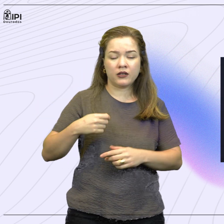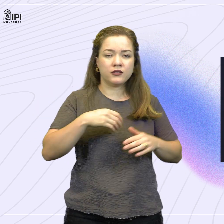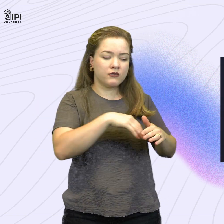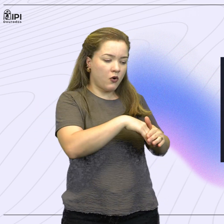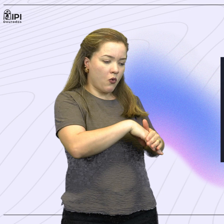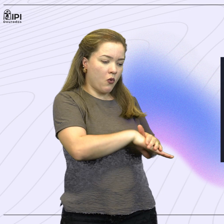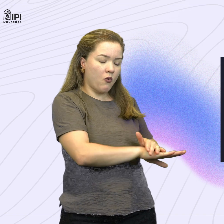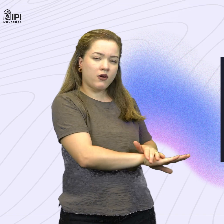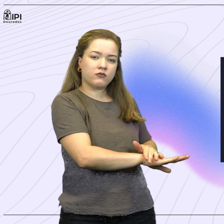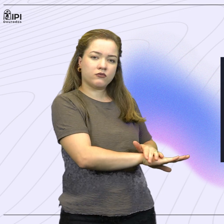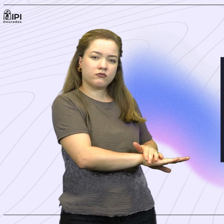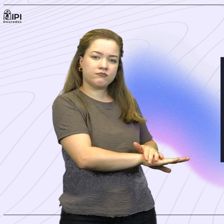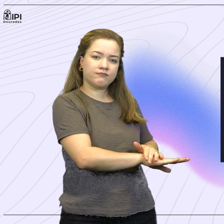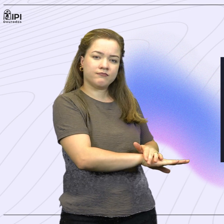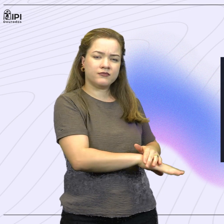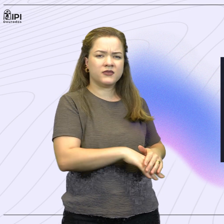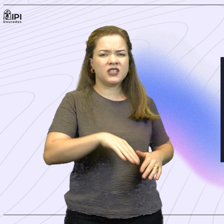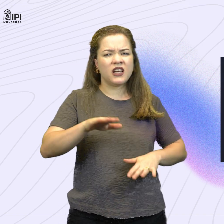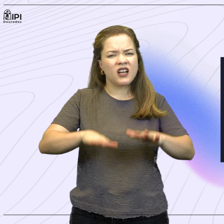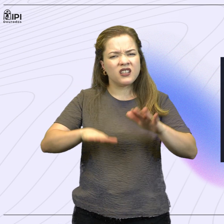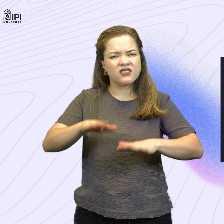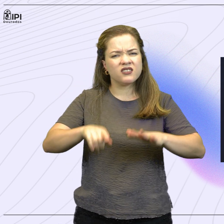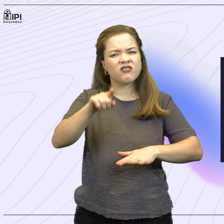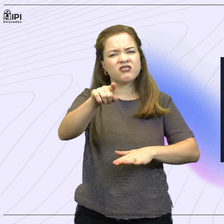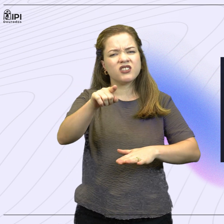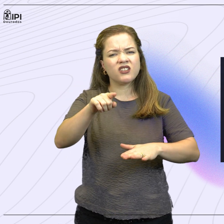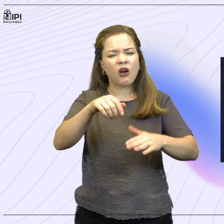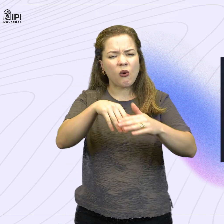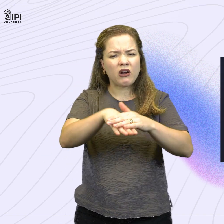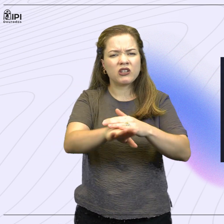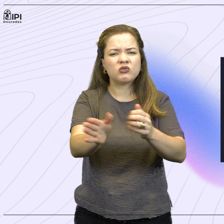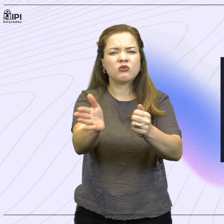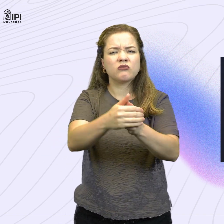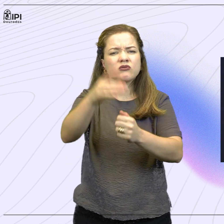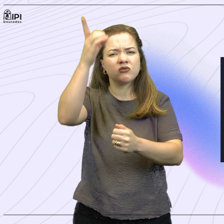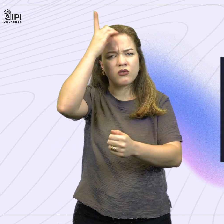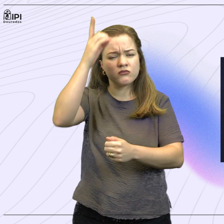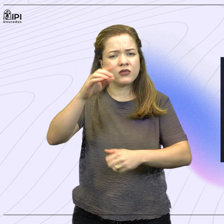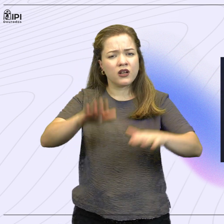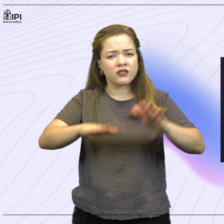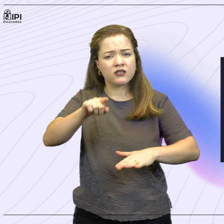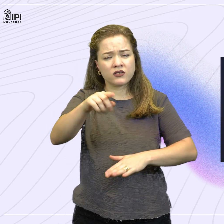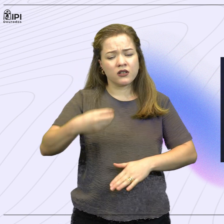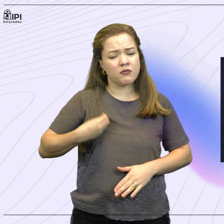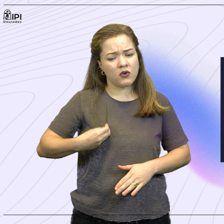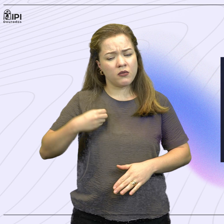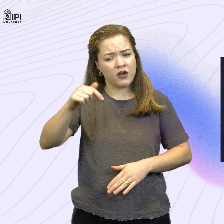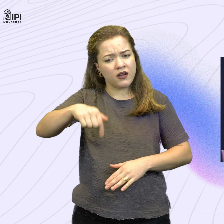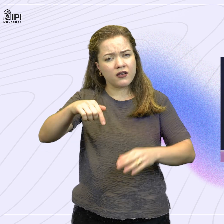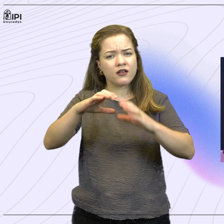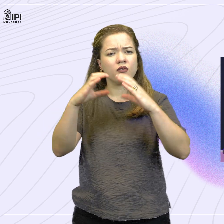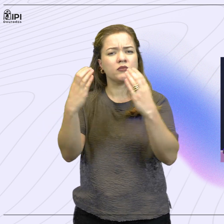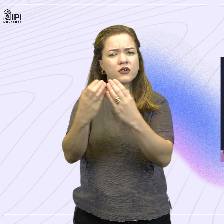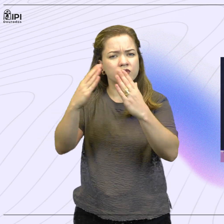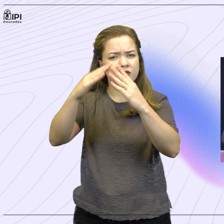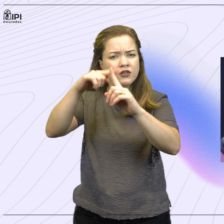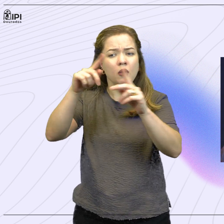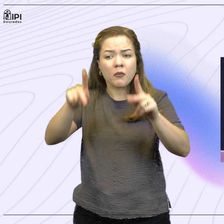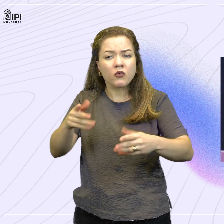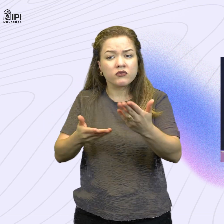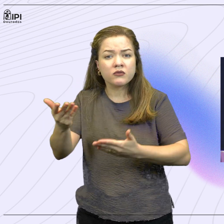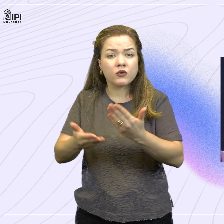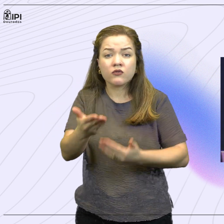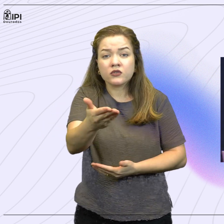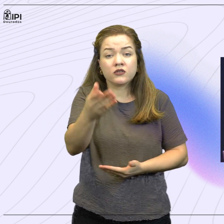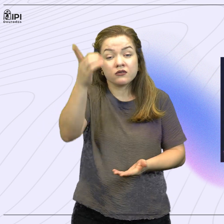seu talento. Quem sabe você está enterrando o seu dom. Quem sabe você pertence a essa comunidade, a essa igreja, um povo servidor, e você tem